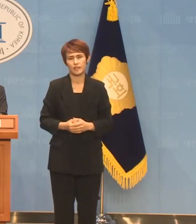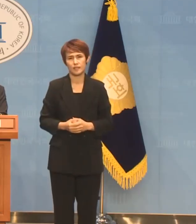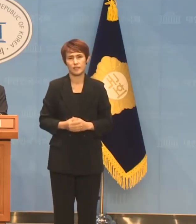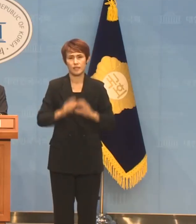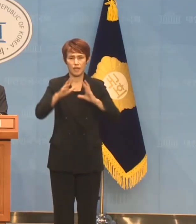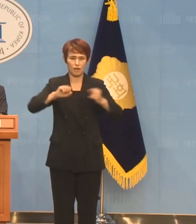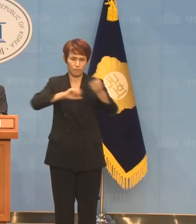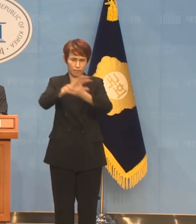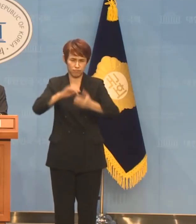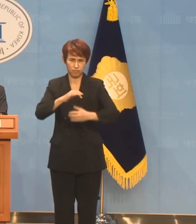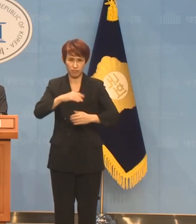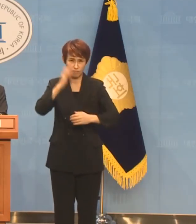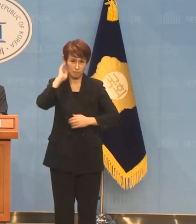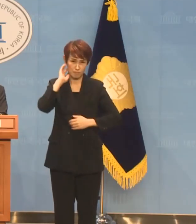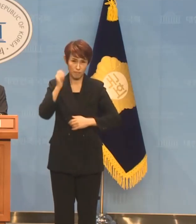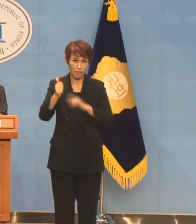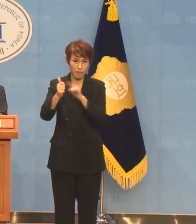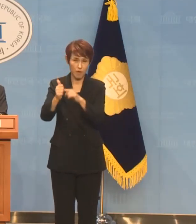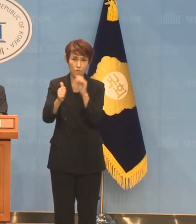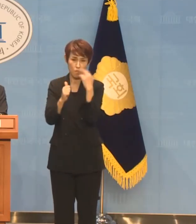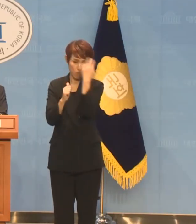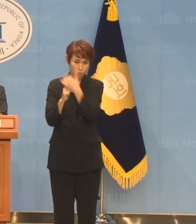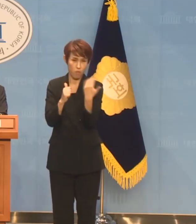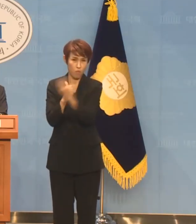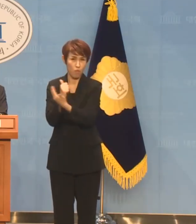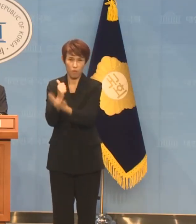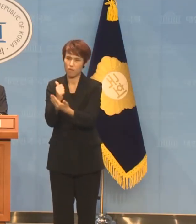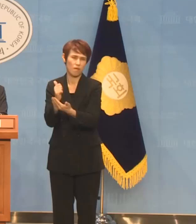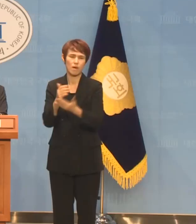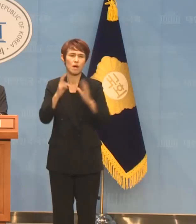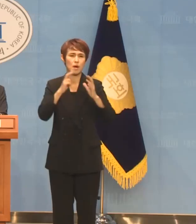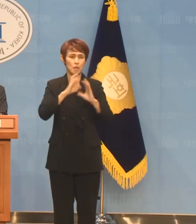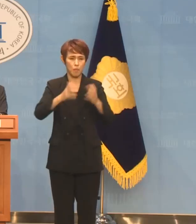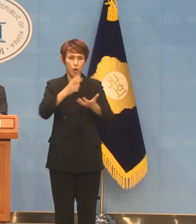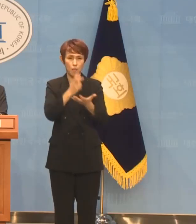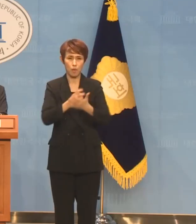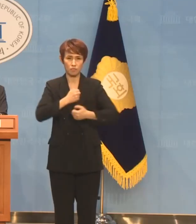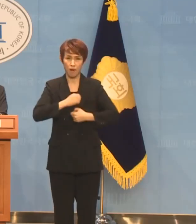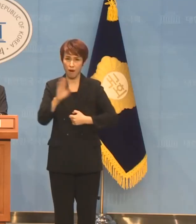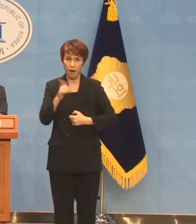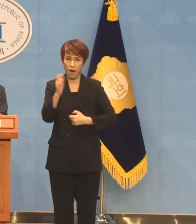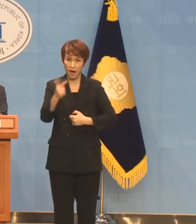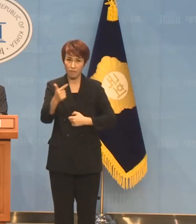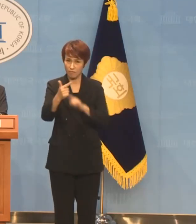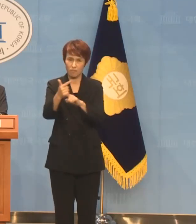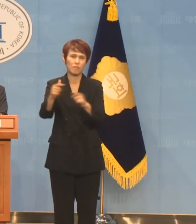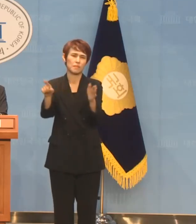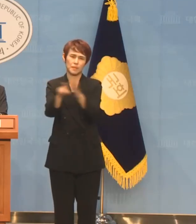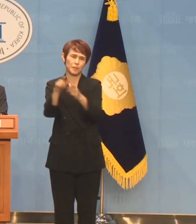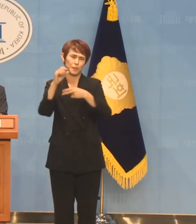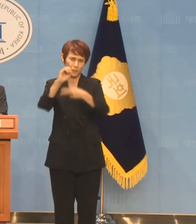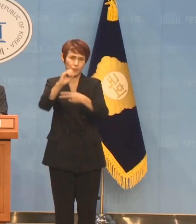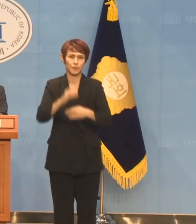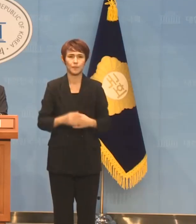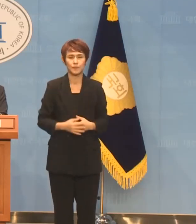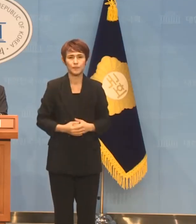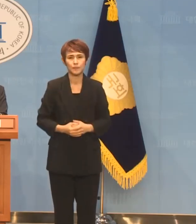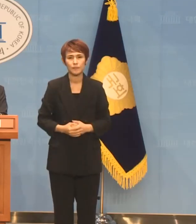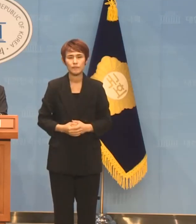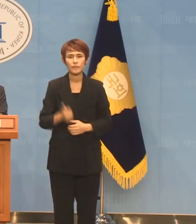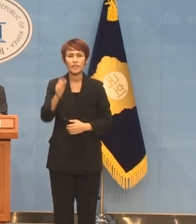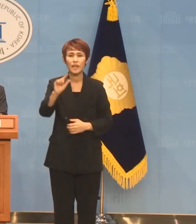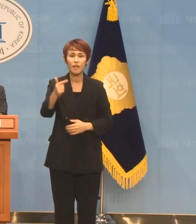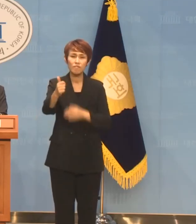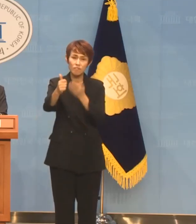내란 수괴를 보호하고 헌법을 수호하지 않으려는 한덕수 총리를 국민들은 더 이상 믿을 수 없습니다.